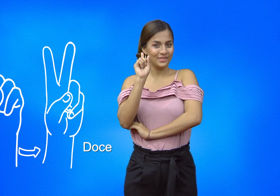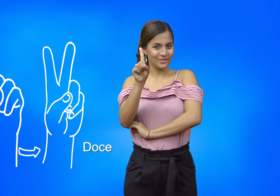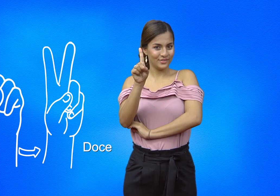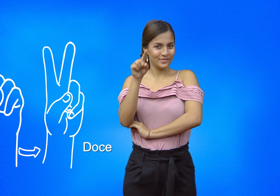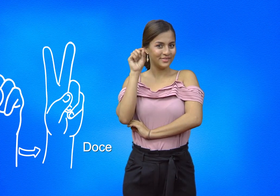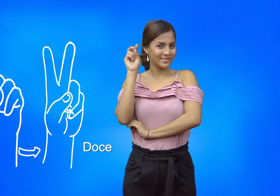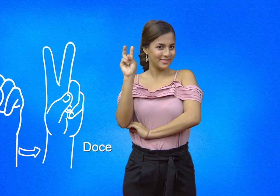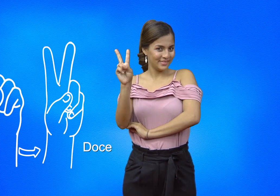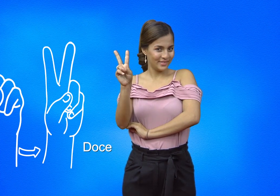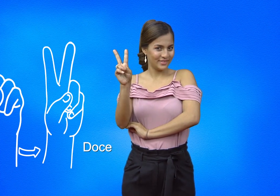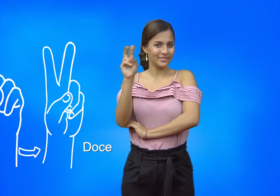12